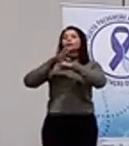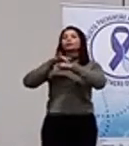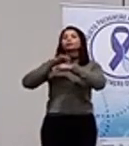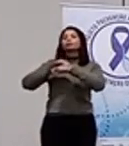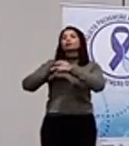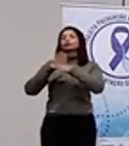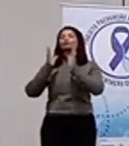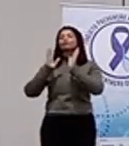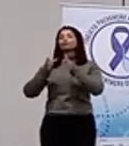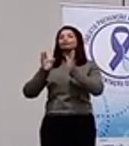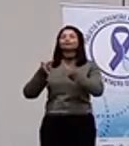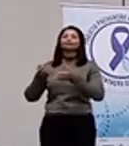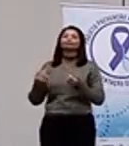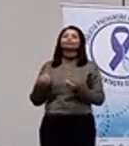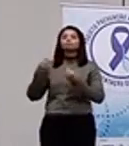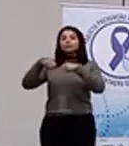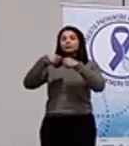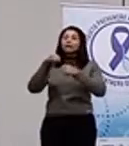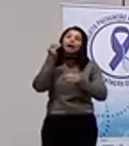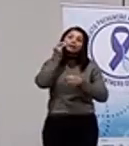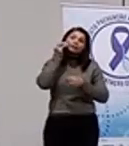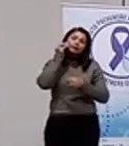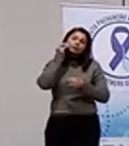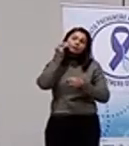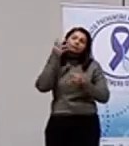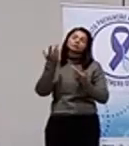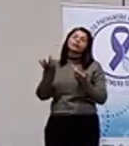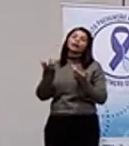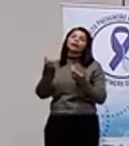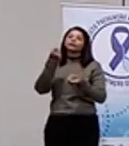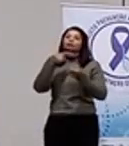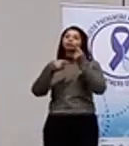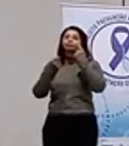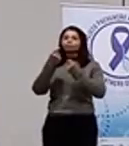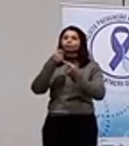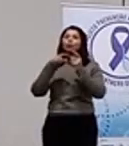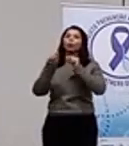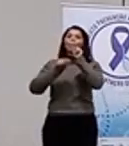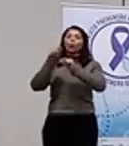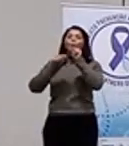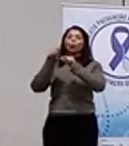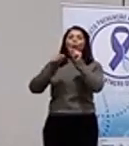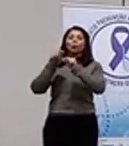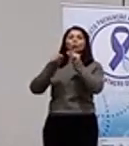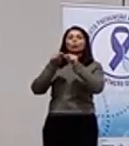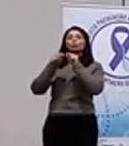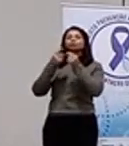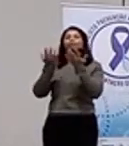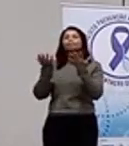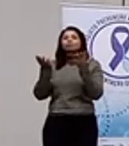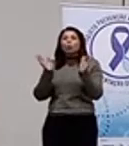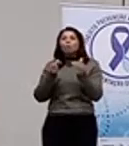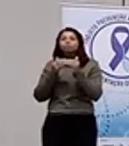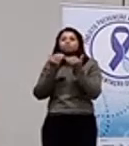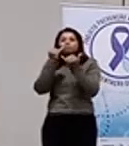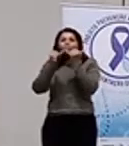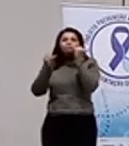a terapia. Por quê? Porque já são mamíferos mais complexos, que se aproximam um pouco mais. E por que não fazer no macaco? Já que nós